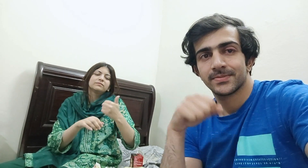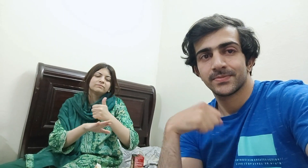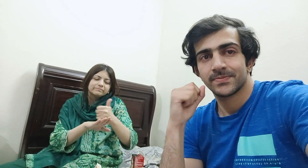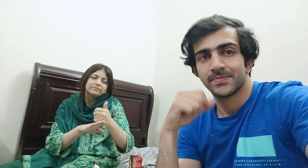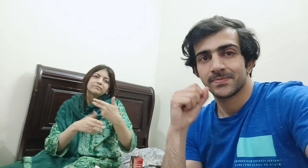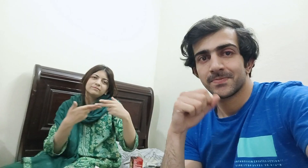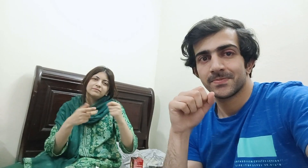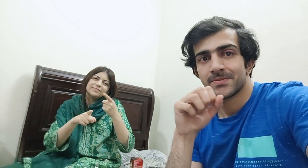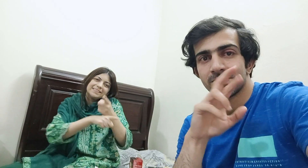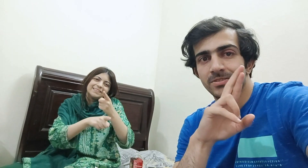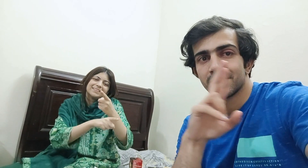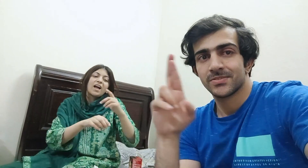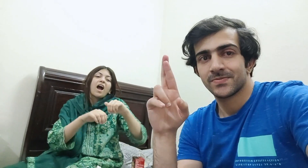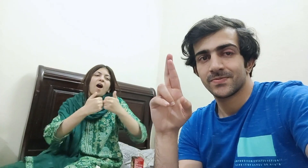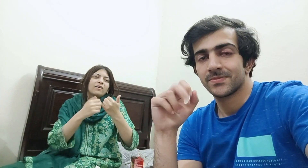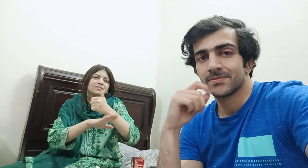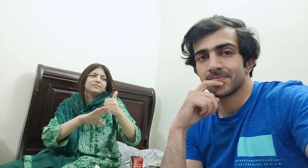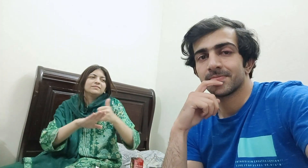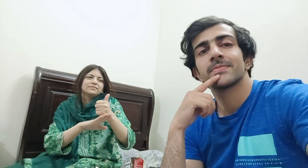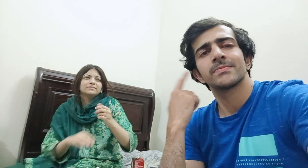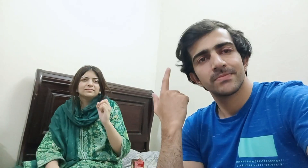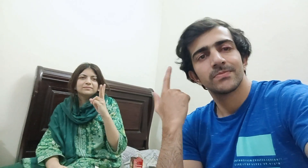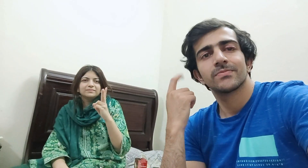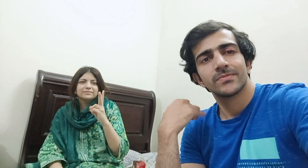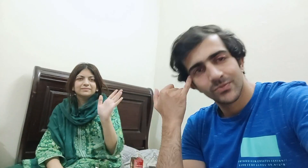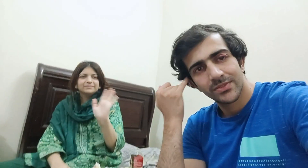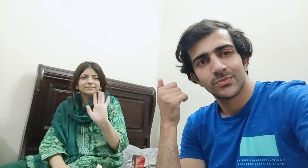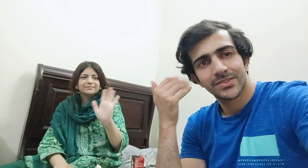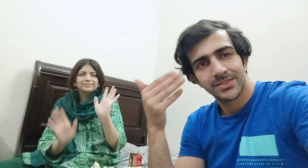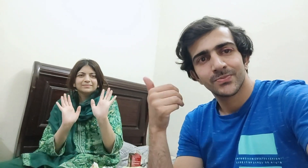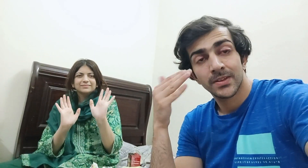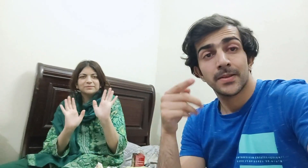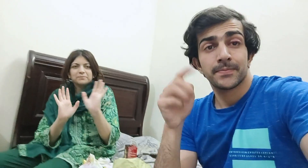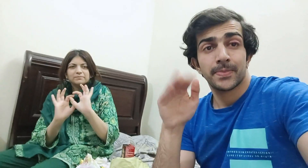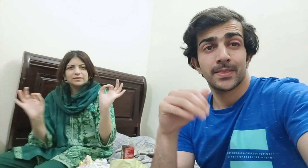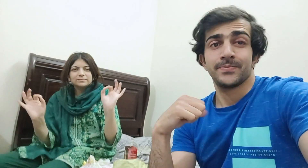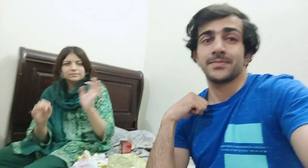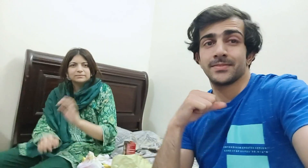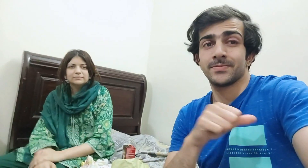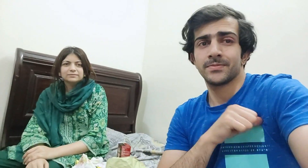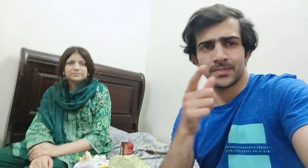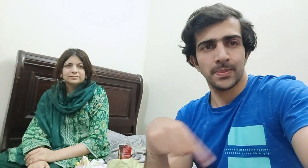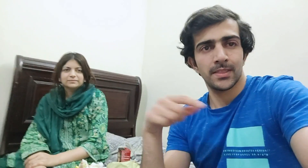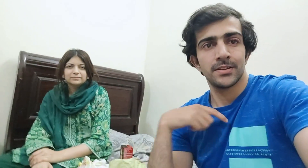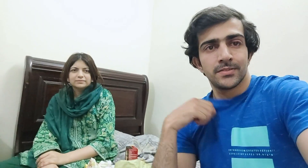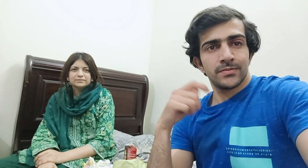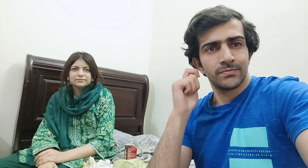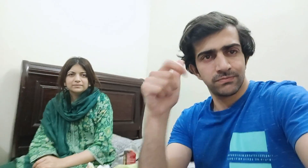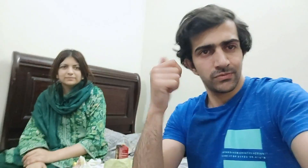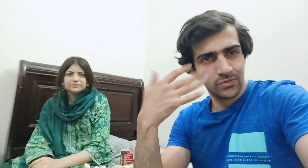फिर अगली वीडियो मेहंदी लगाने पे होगी। तो खैर चलो इंशाल्लाह देखते हैं, बस कंप्लीट। तो आप